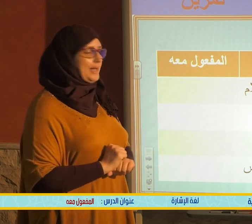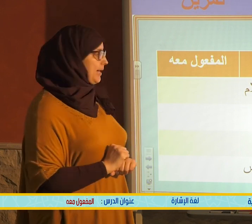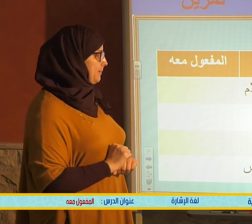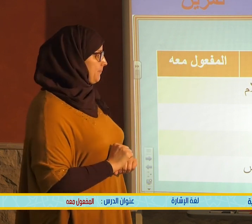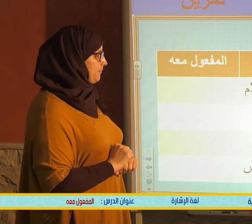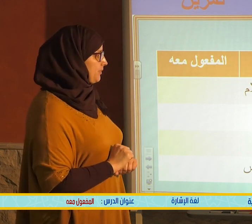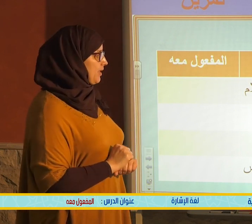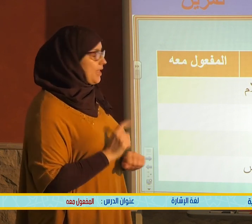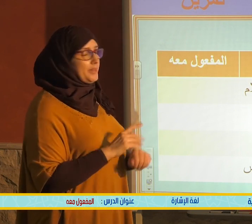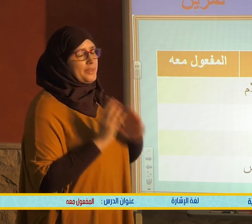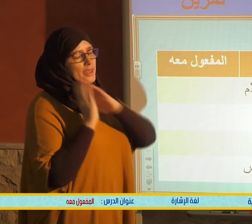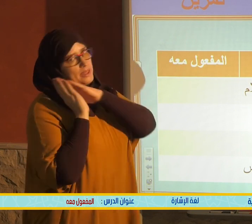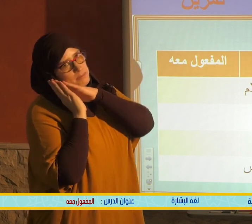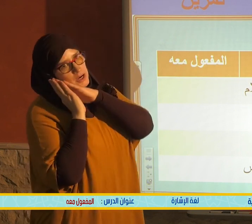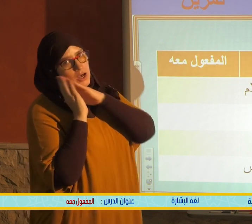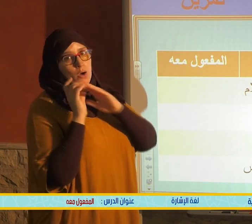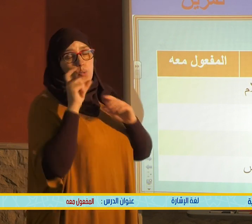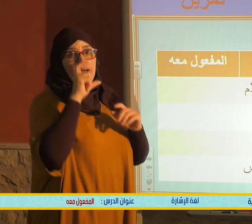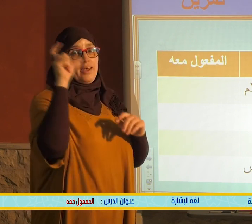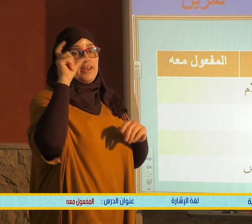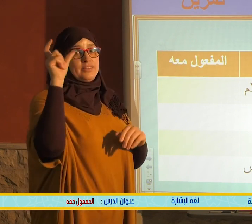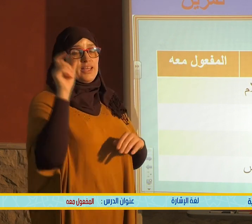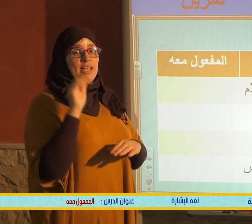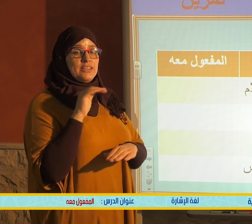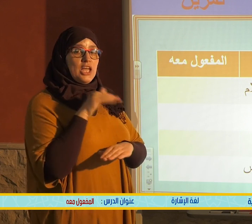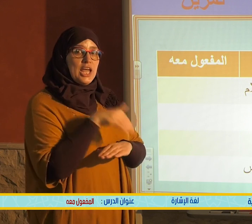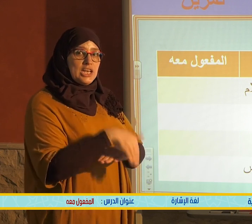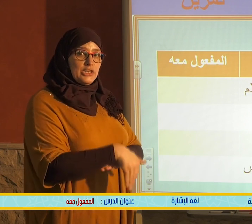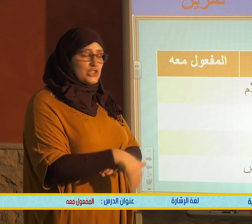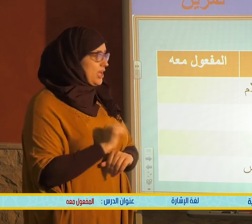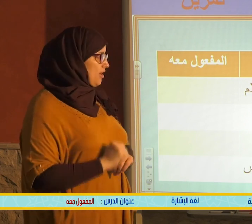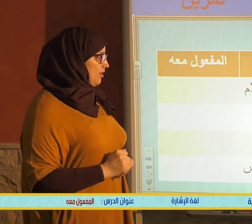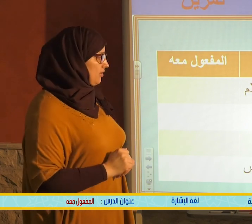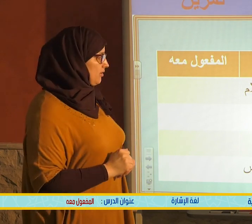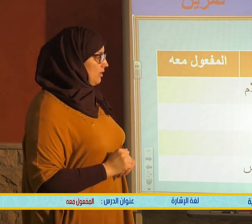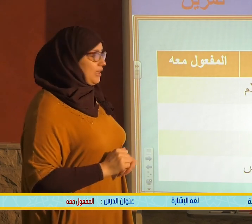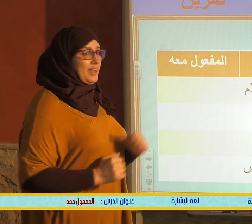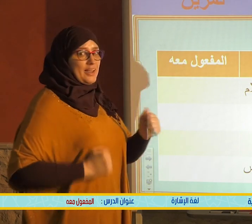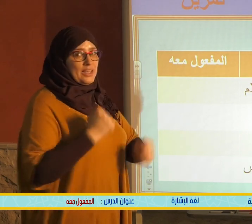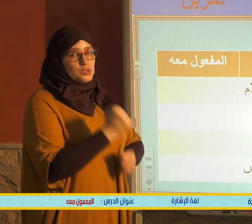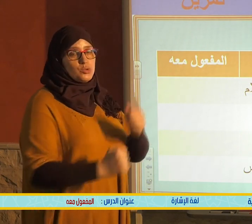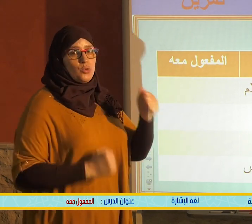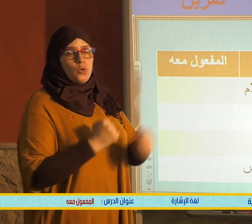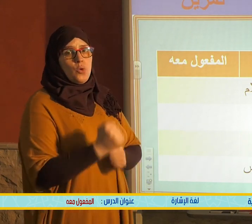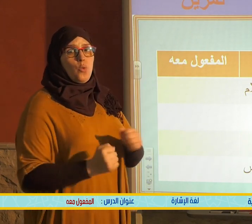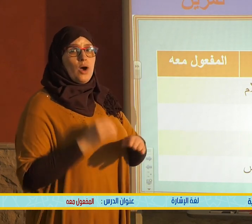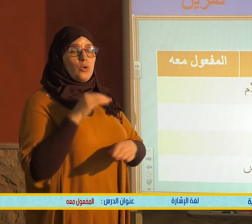الظلام، نام وآذان العشاء، ركضت